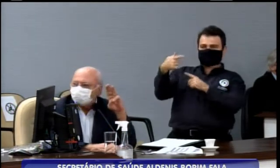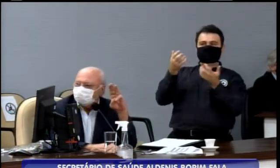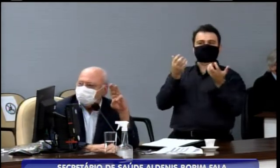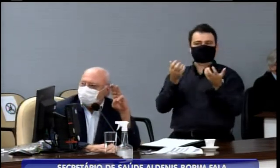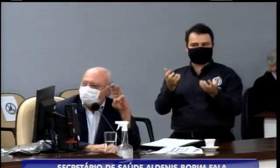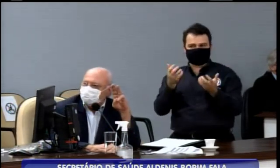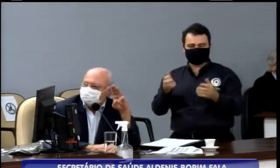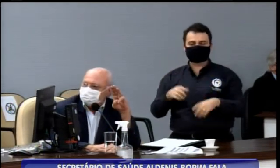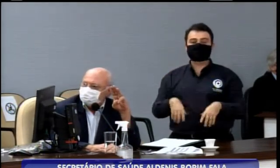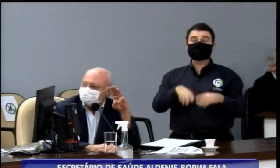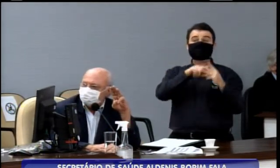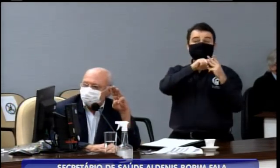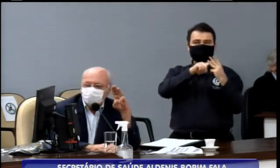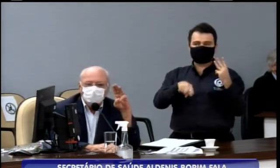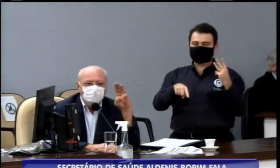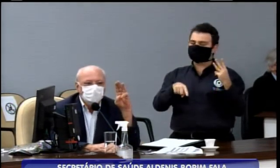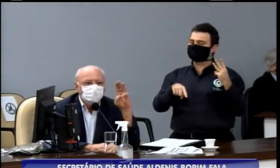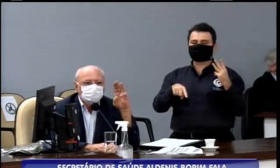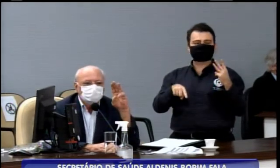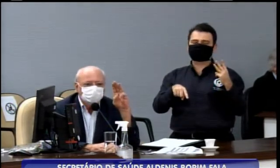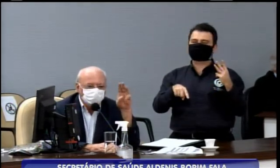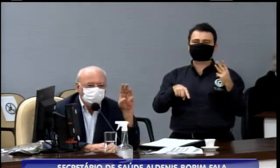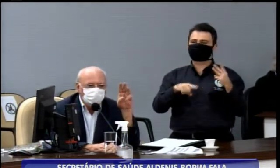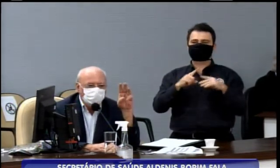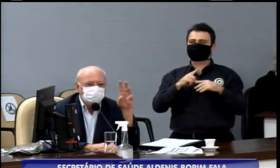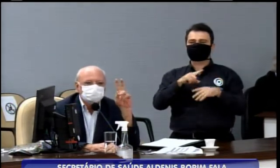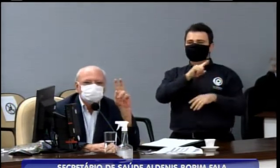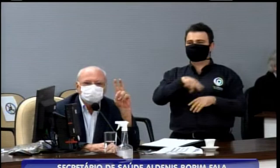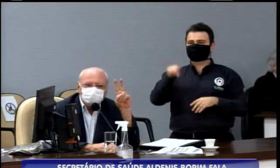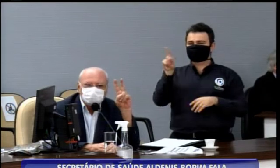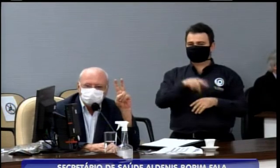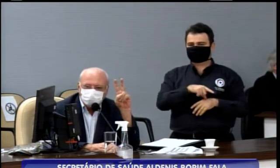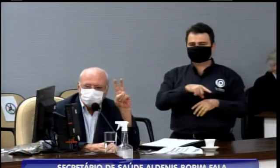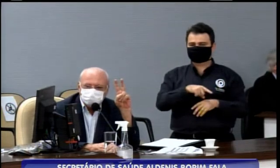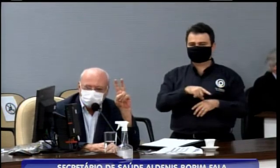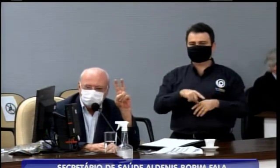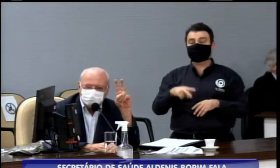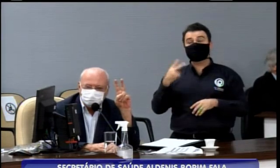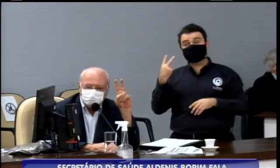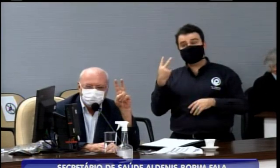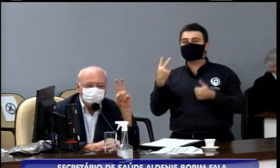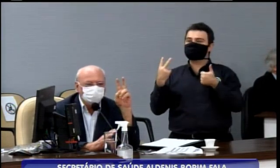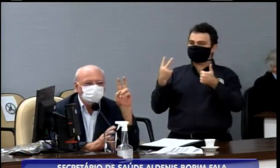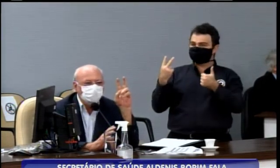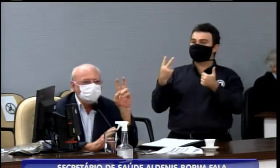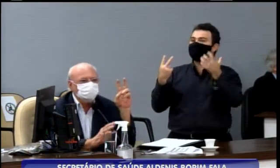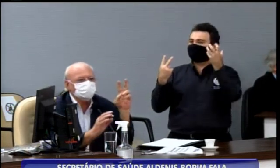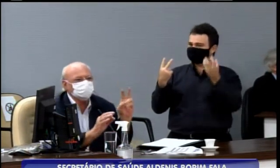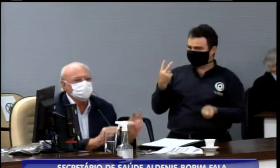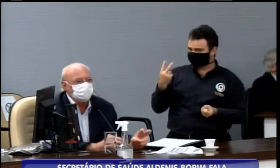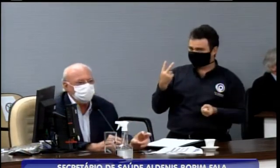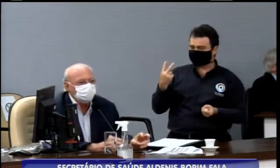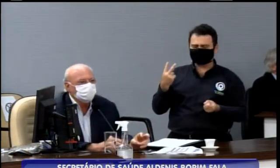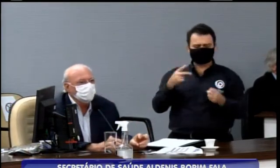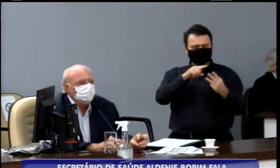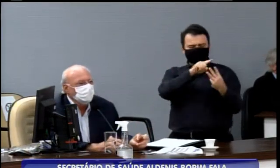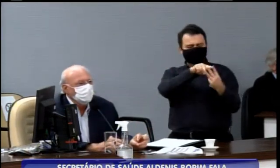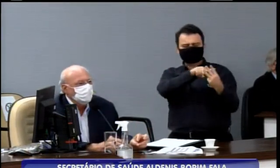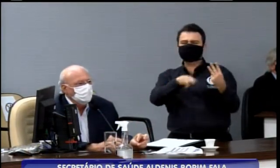3 foram negadas. 3? Foram negadas e 2 foram aceitas. Foram negadas por